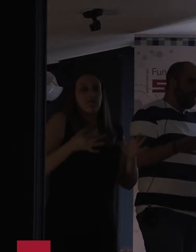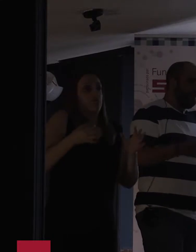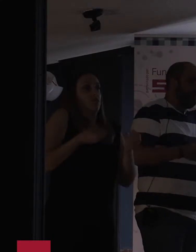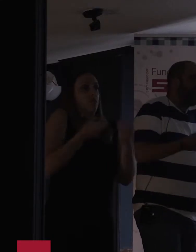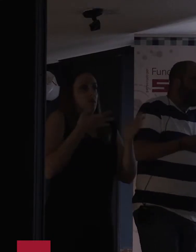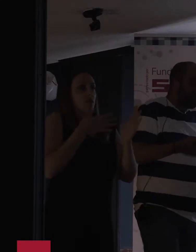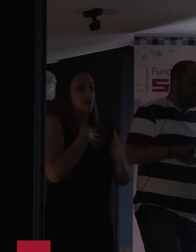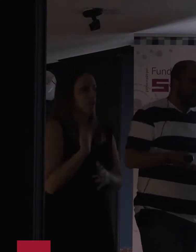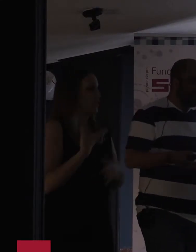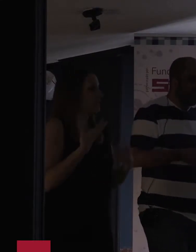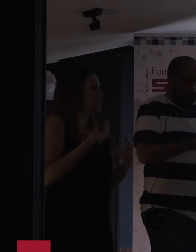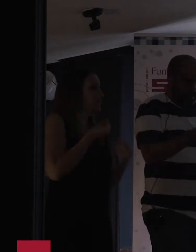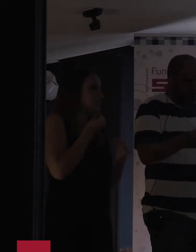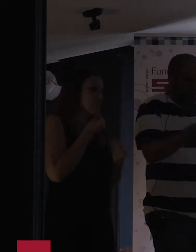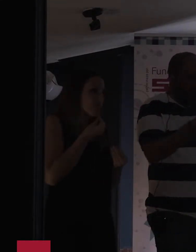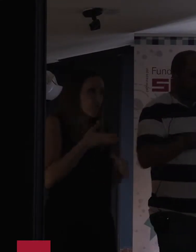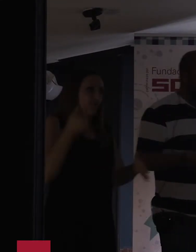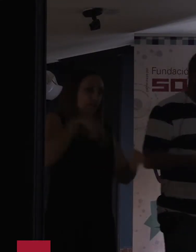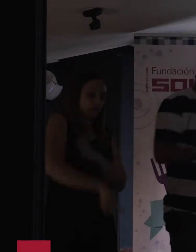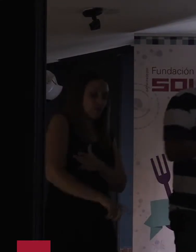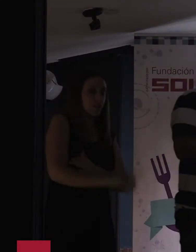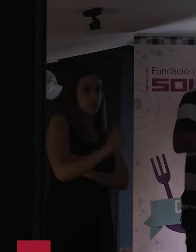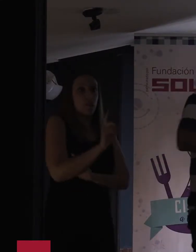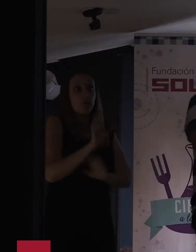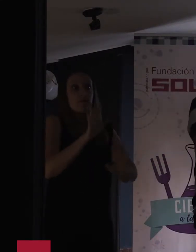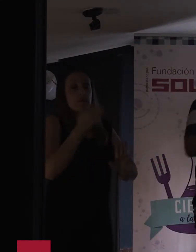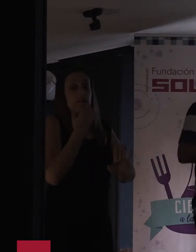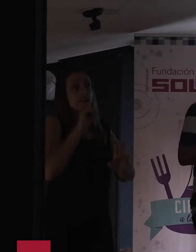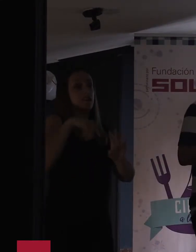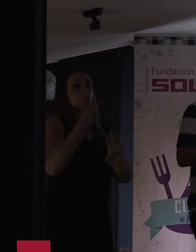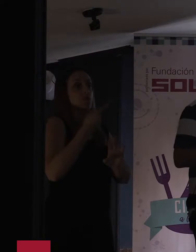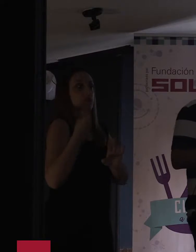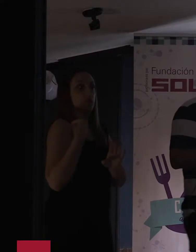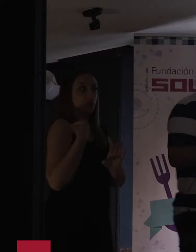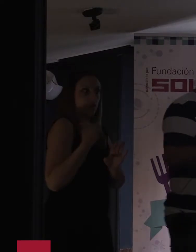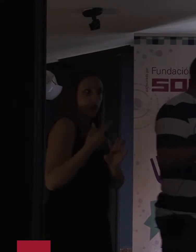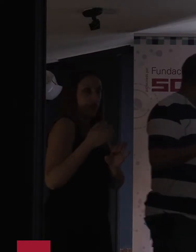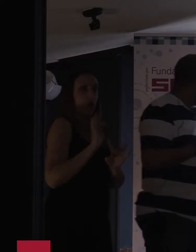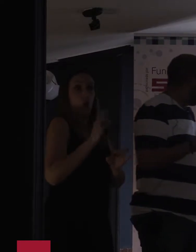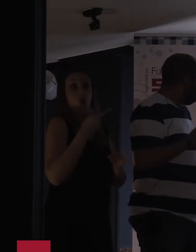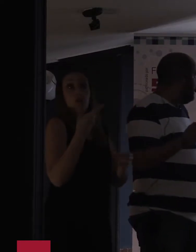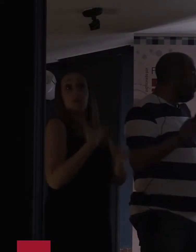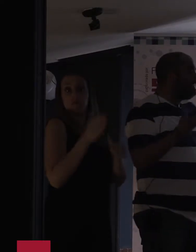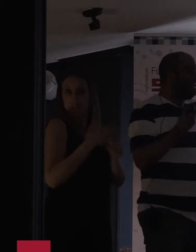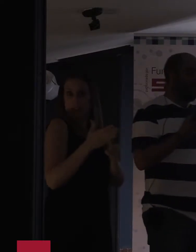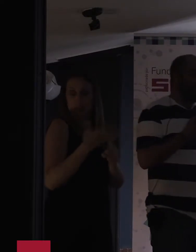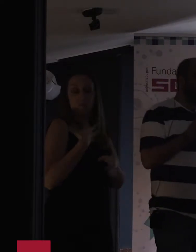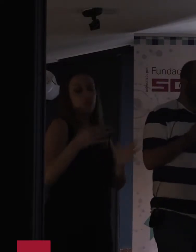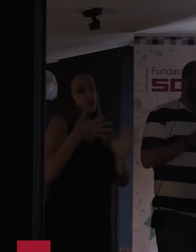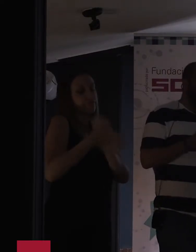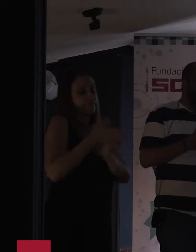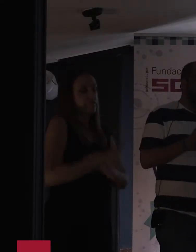proyecto, no quiero entrar en detalles técnicos, pero después, pues si queréis algún detalle me preguntáis o delante de una caña lo hablamos. ¿Cuál es la